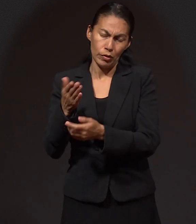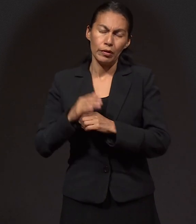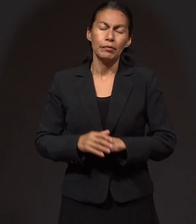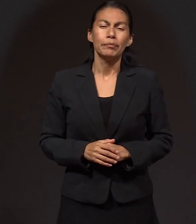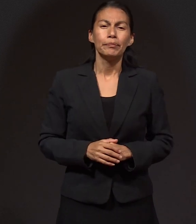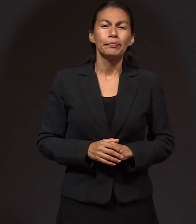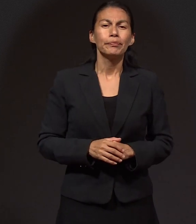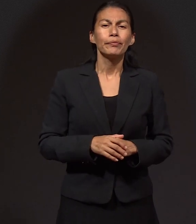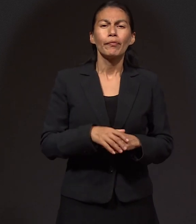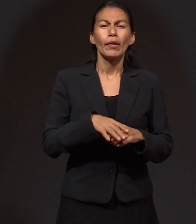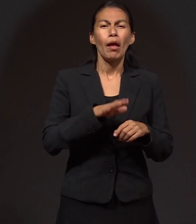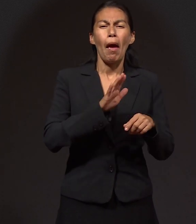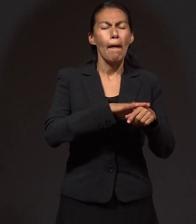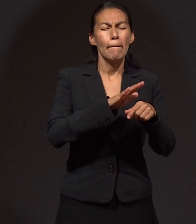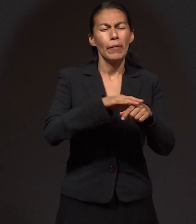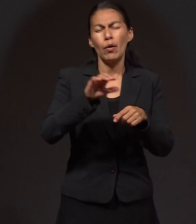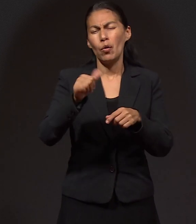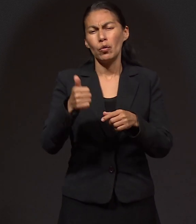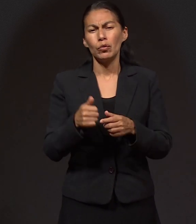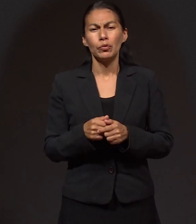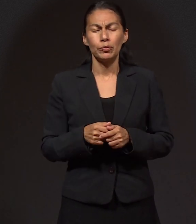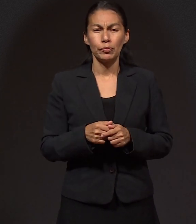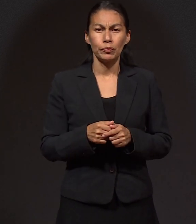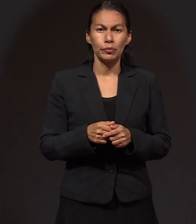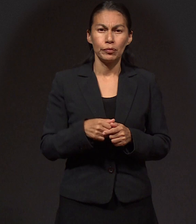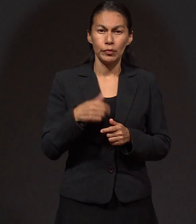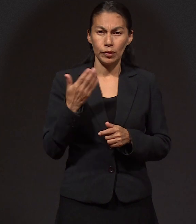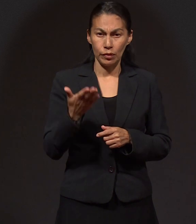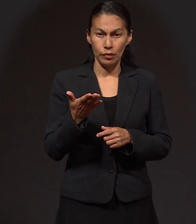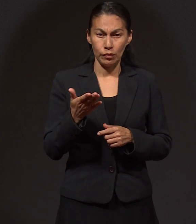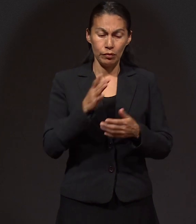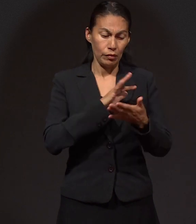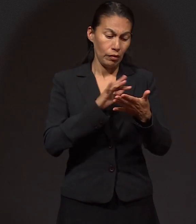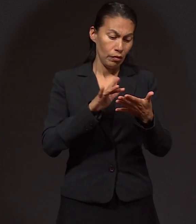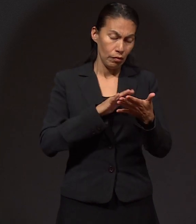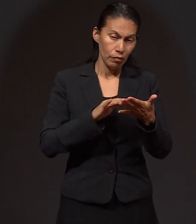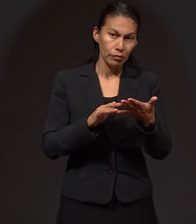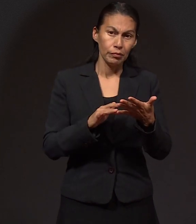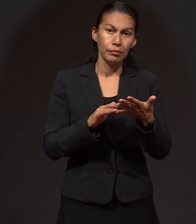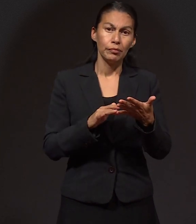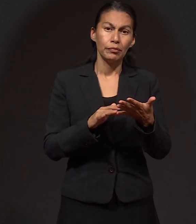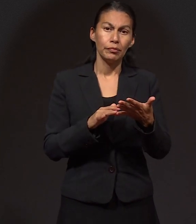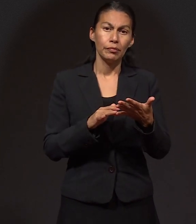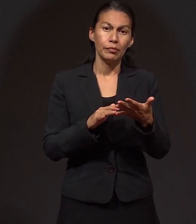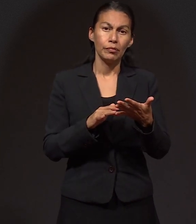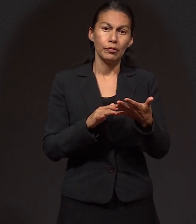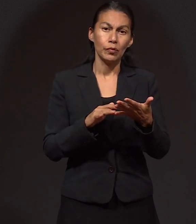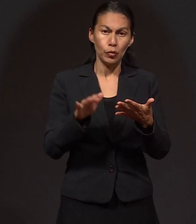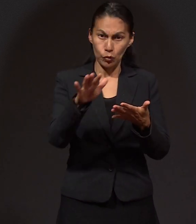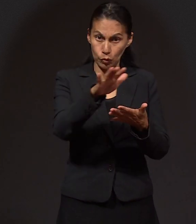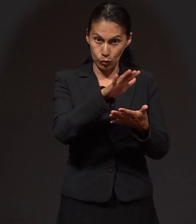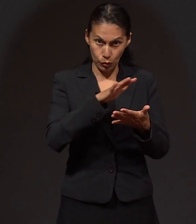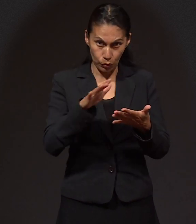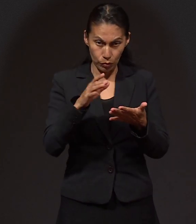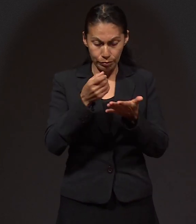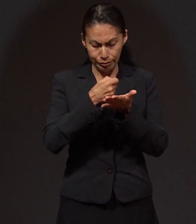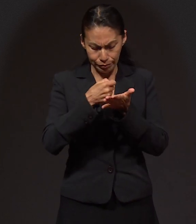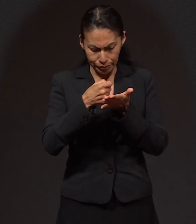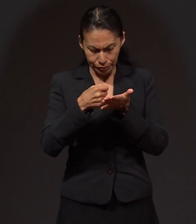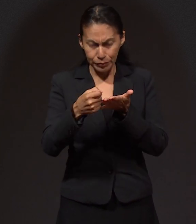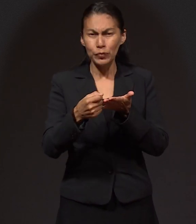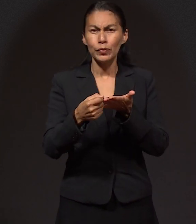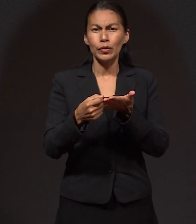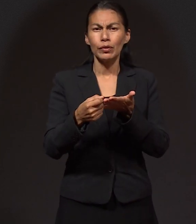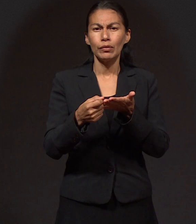aquí algunos otros que nos han llegado recientemente. Lo voy a leer para que